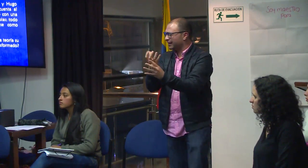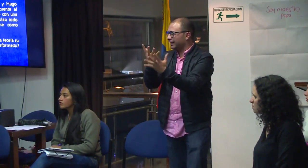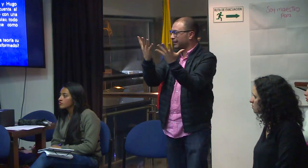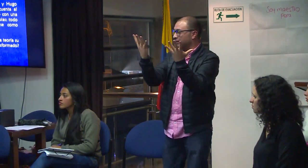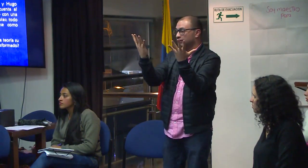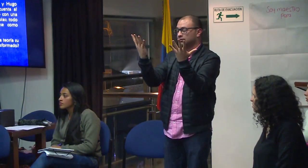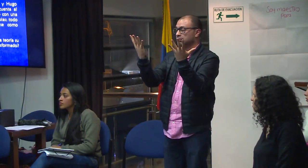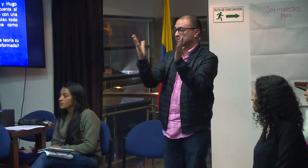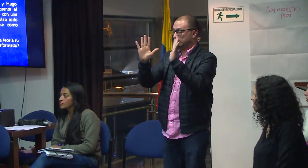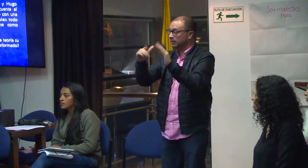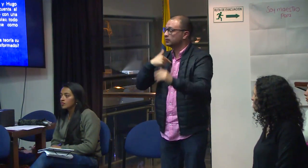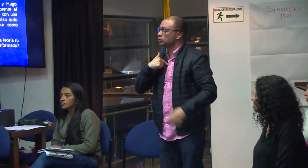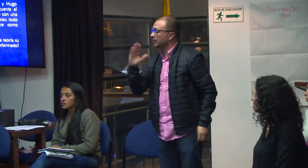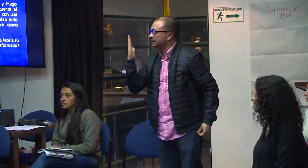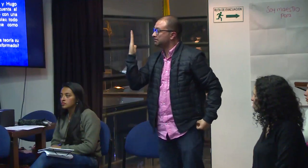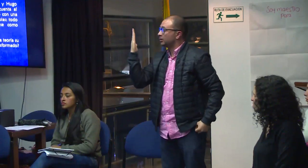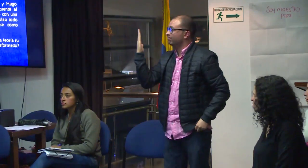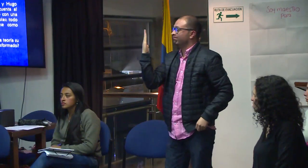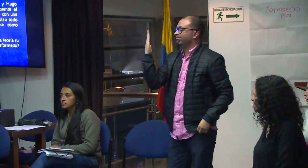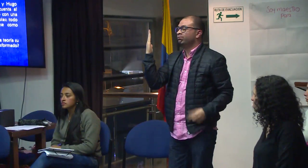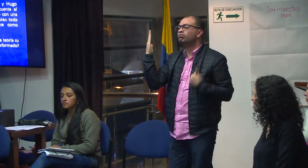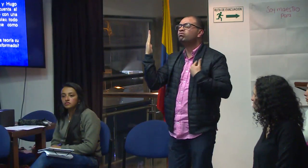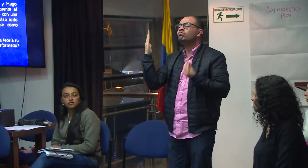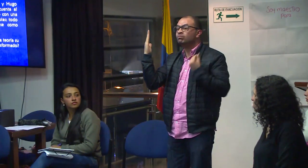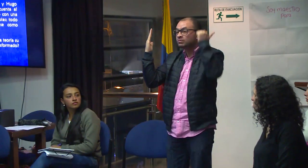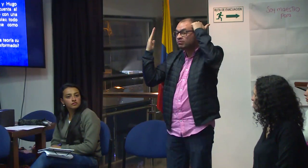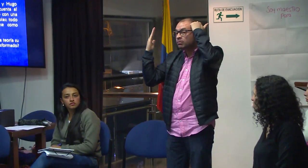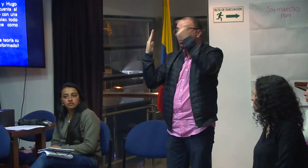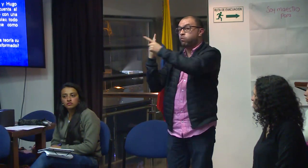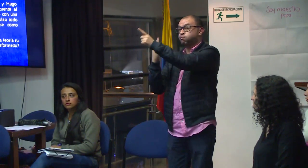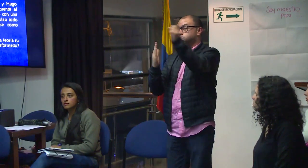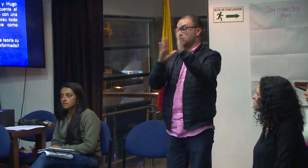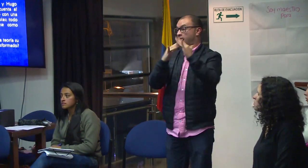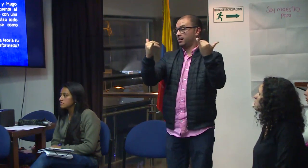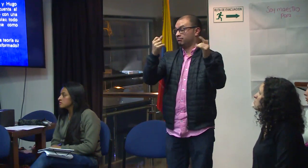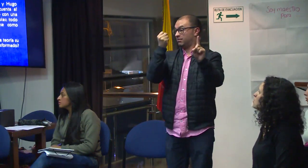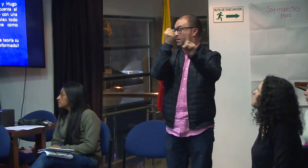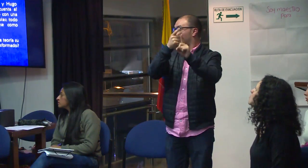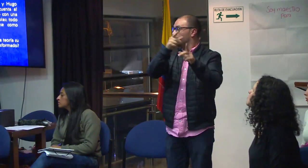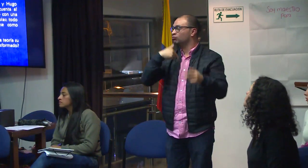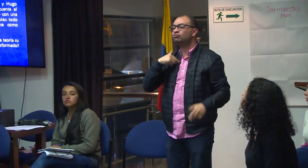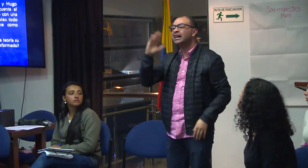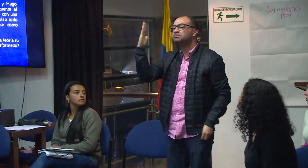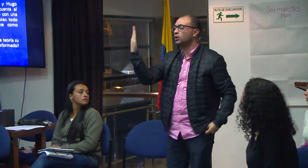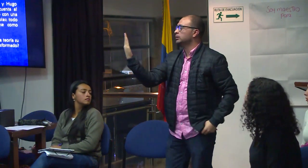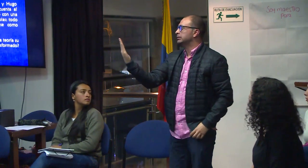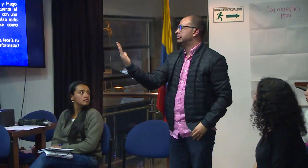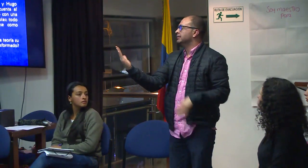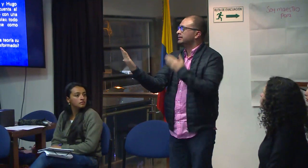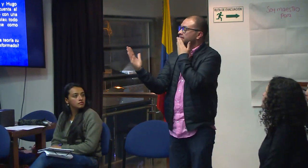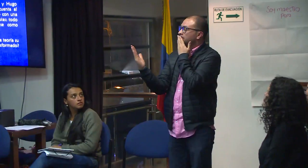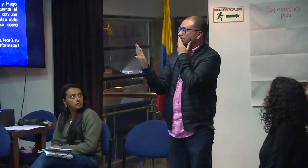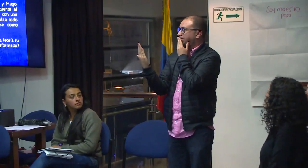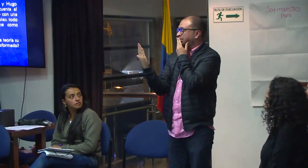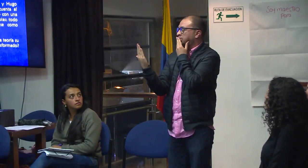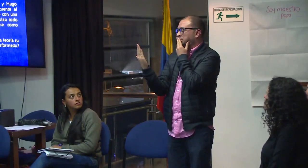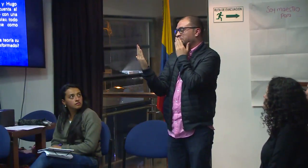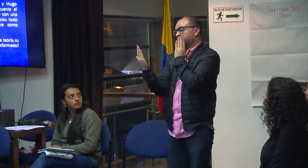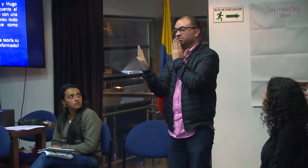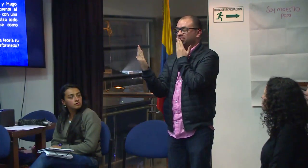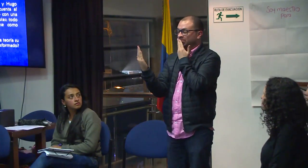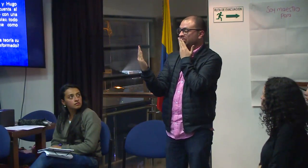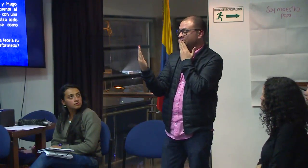ha sido discriminado, es decir, ese yo con muchas cosas. Entonces, si yo me miro en el espejo, ¿soy yo